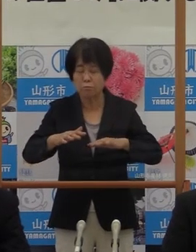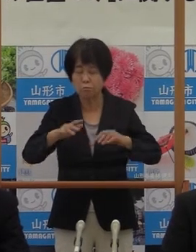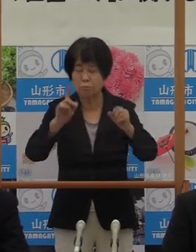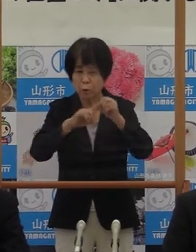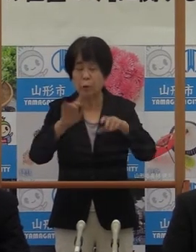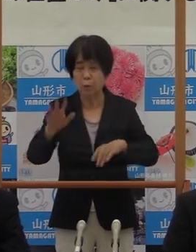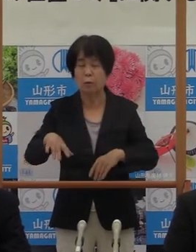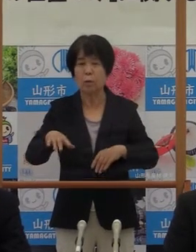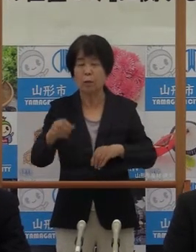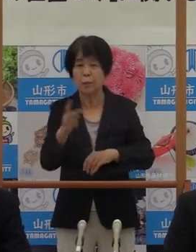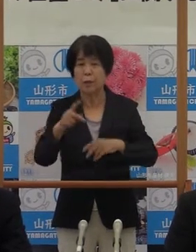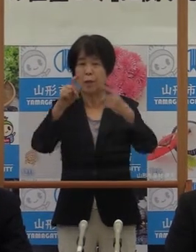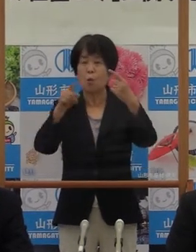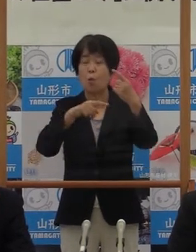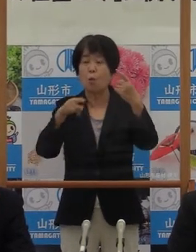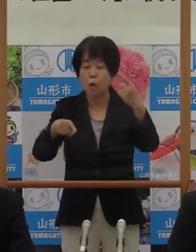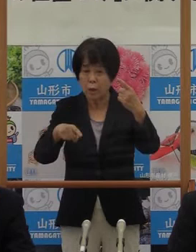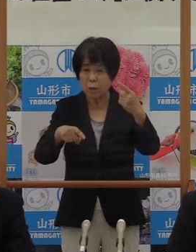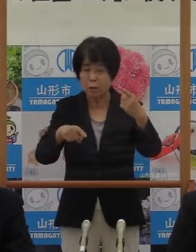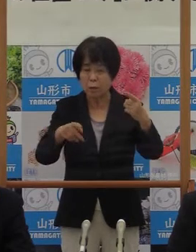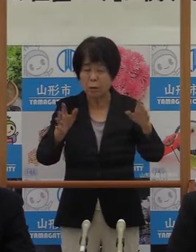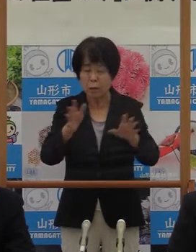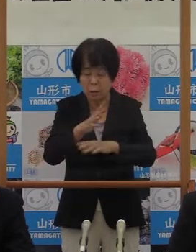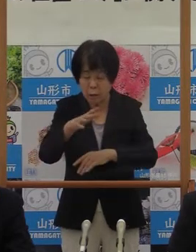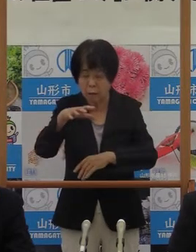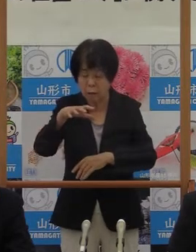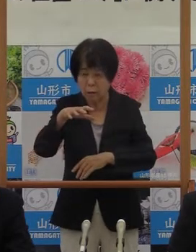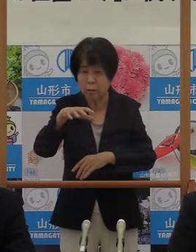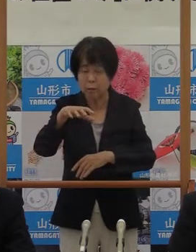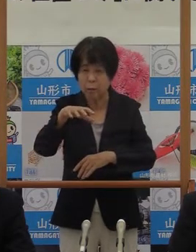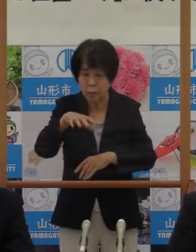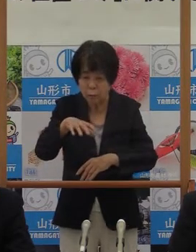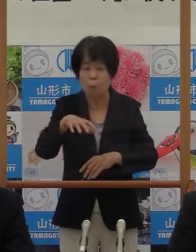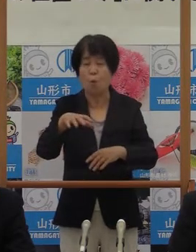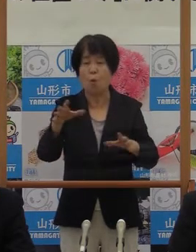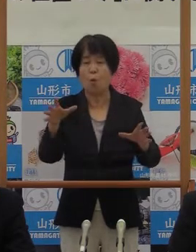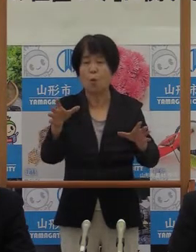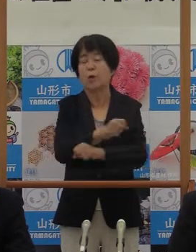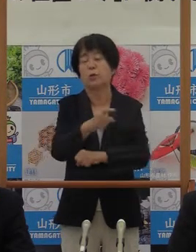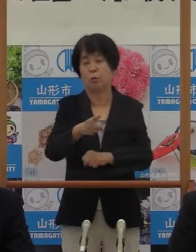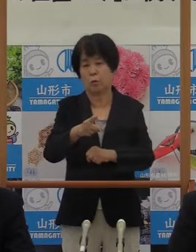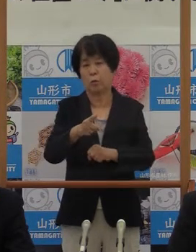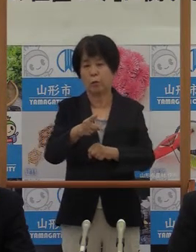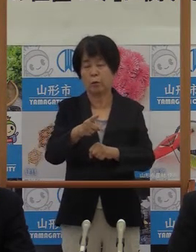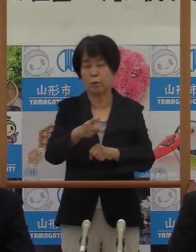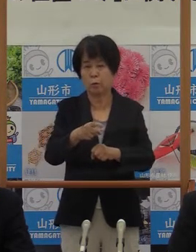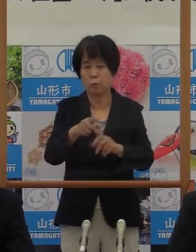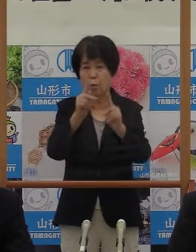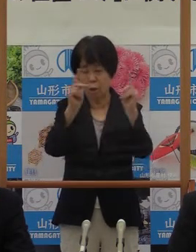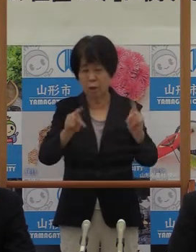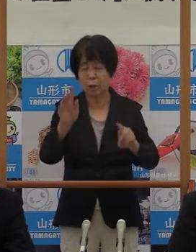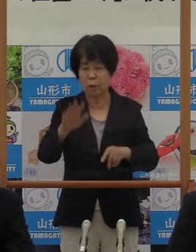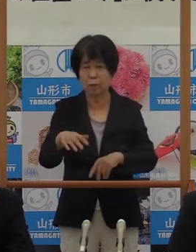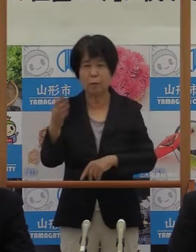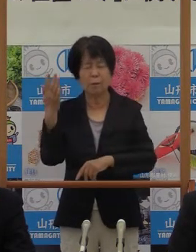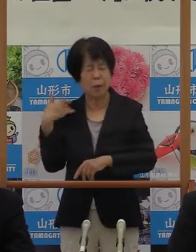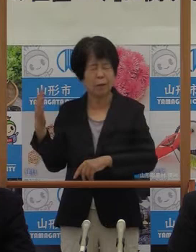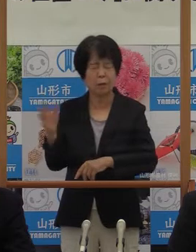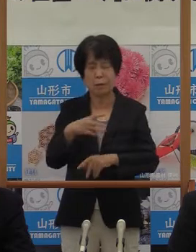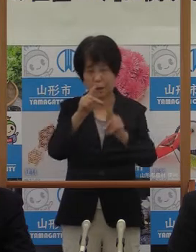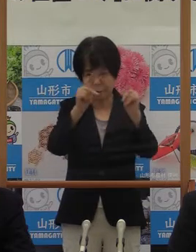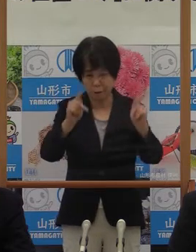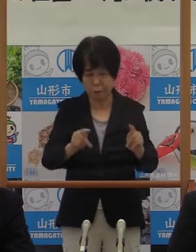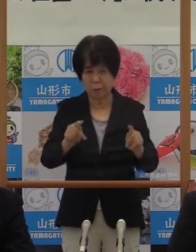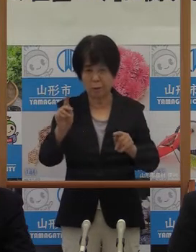解消というですね、これは本当にこの課題が出る前からのずっと課題でありまして、やはり